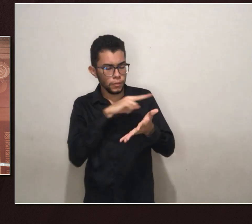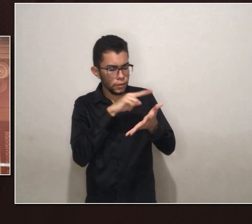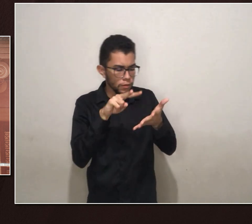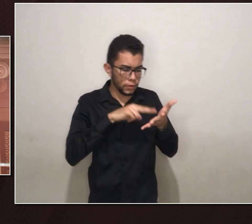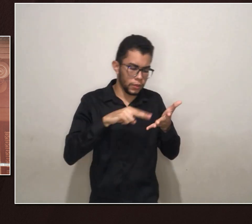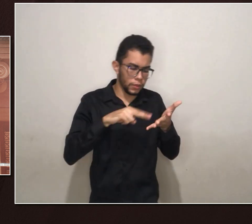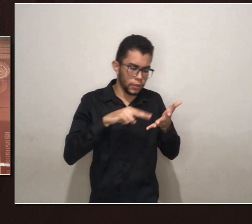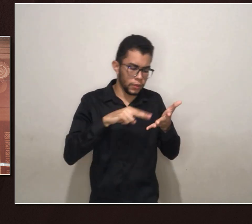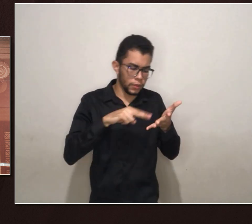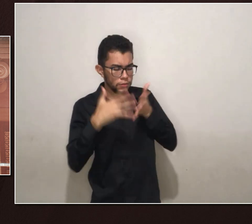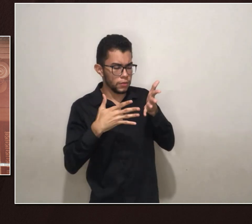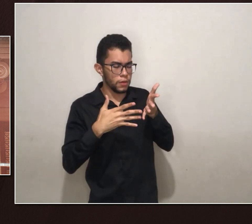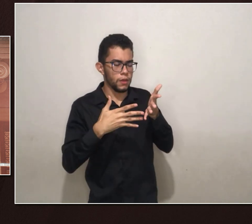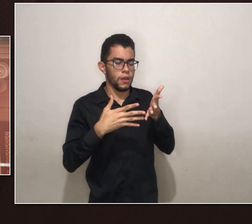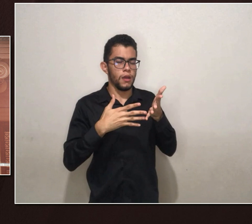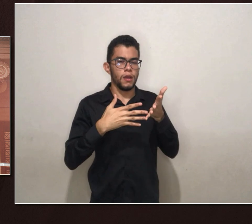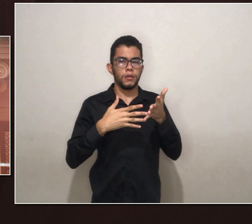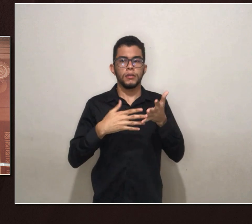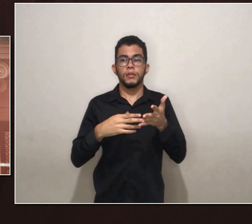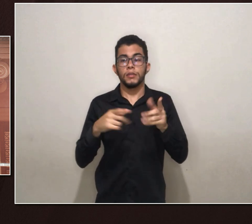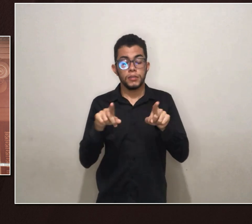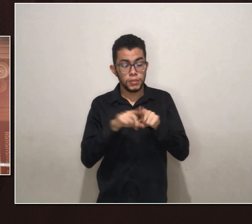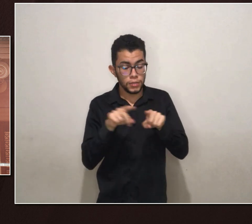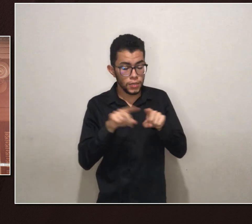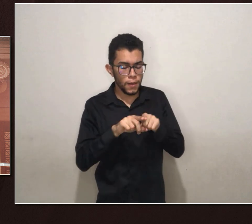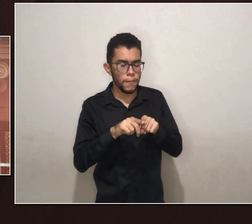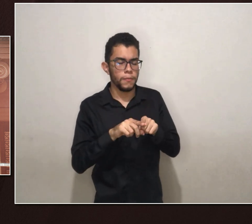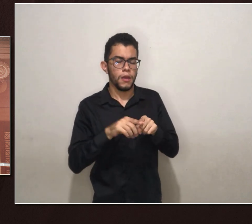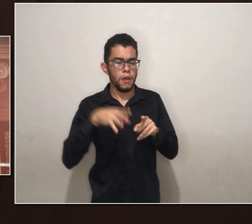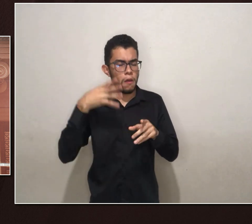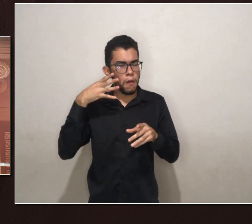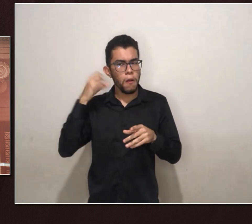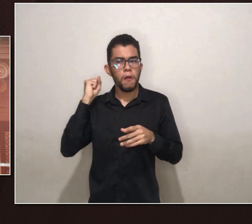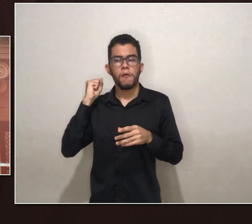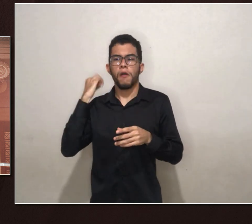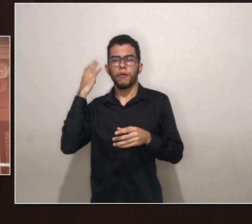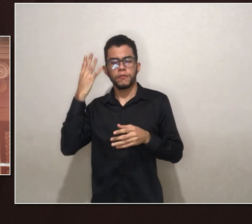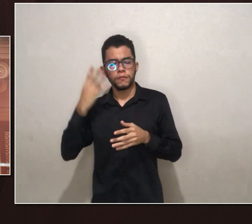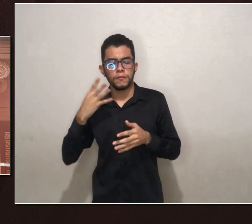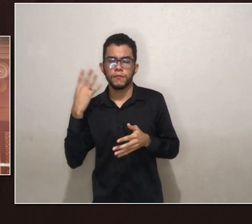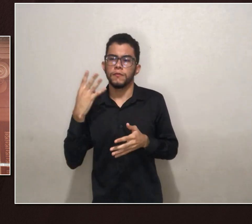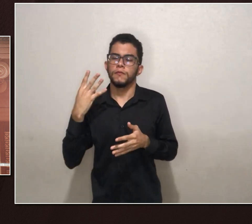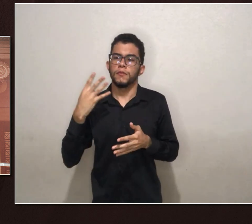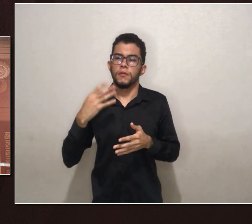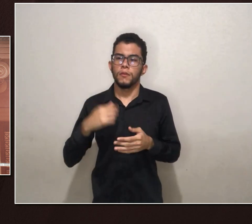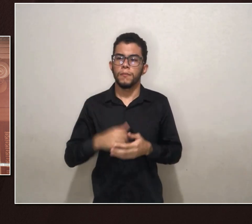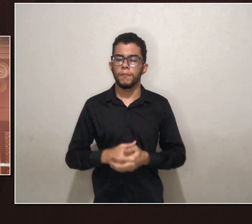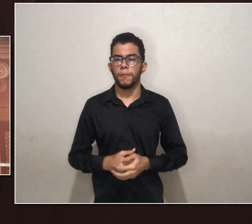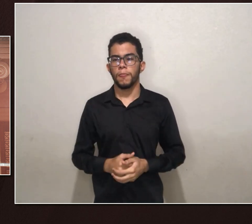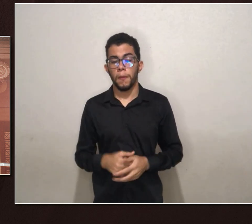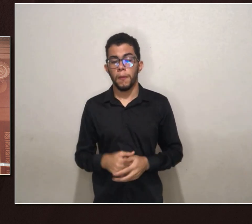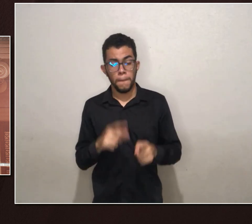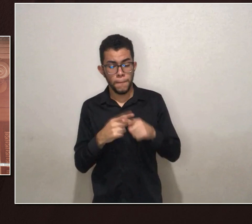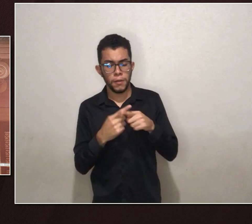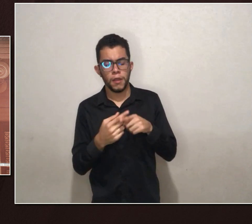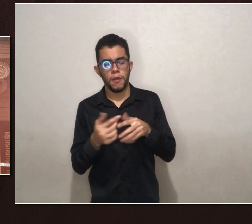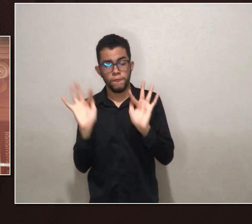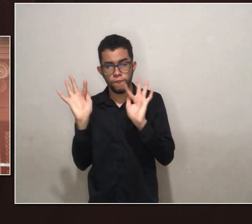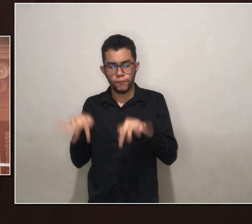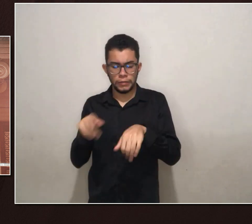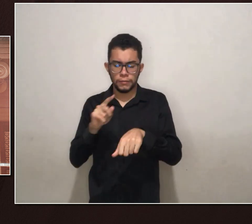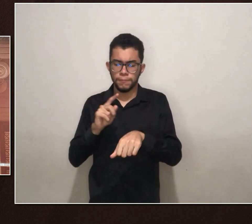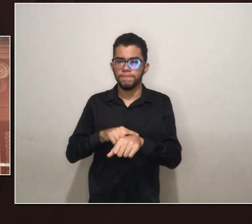né, e as coisas nela escritas, tá? Porque o tempo está próximo, nós estamos chegando no final dos tempos.